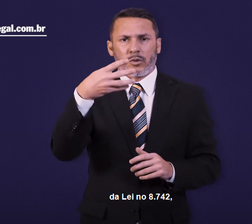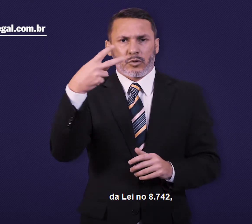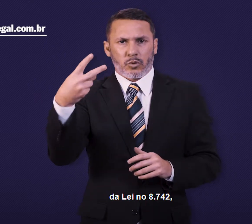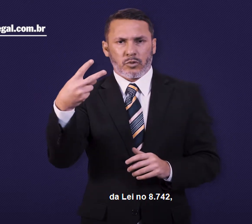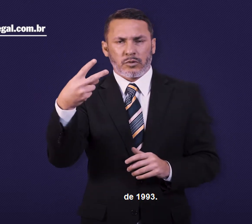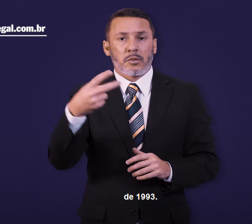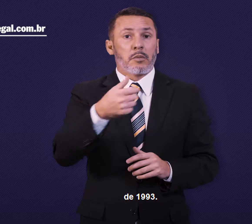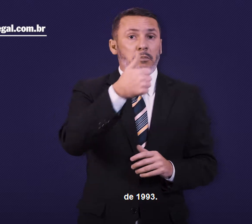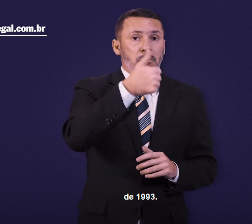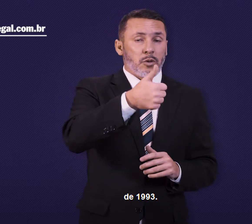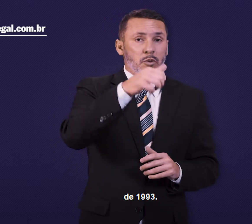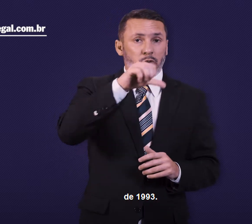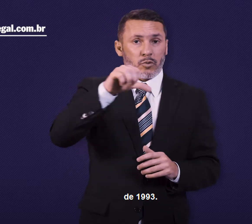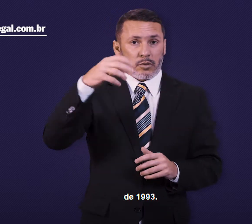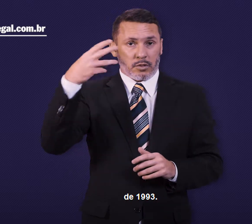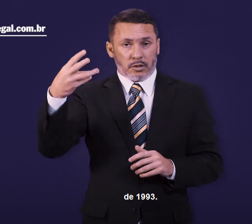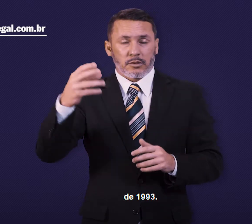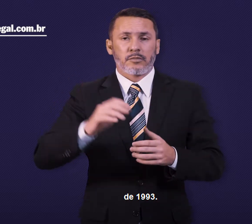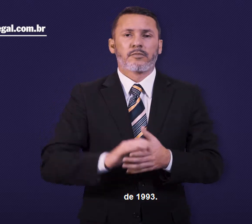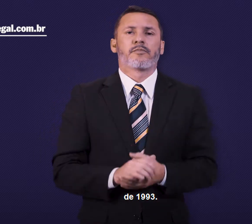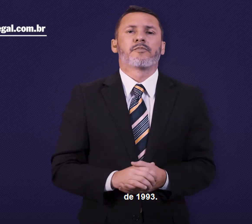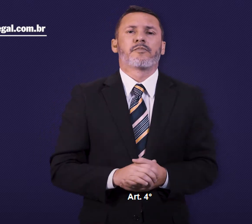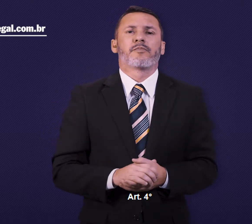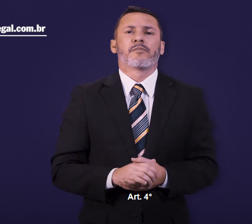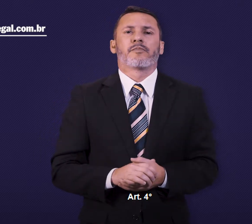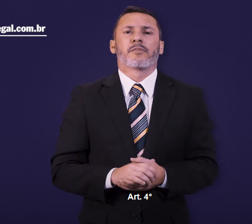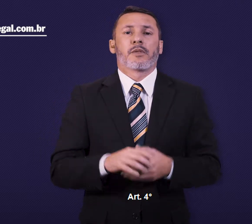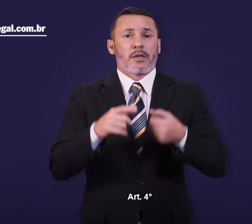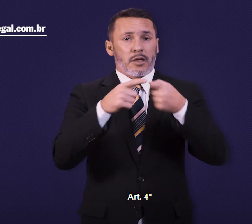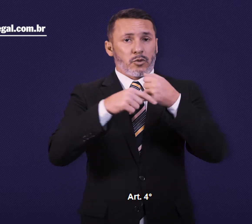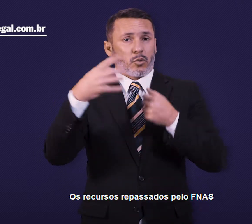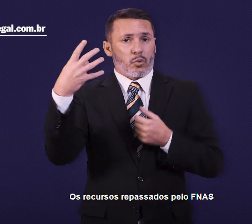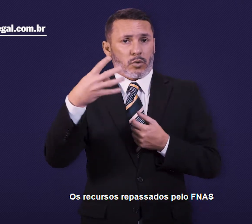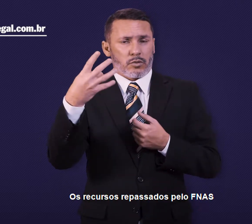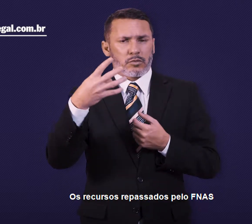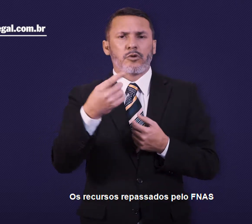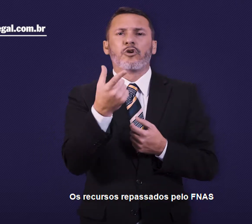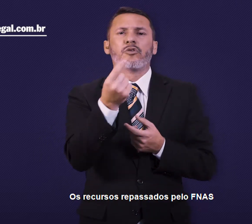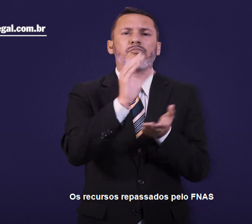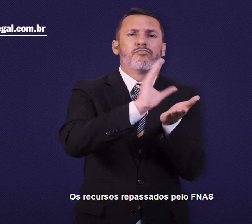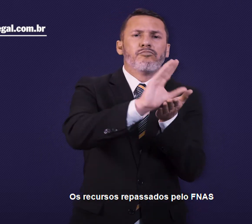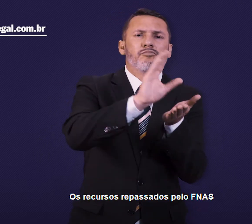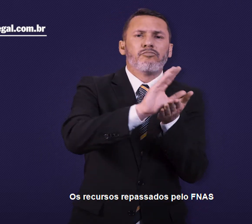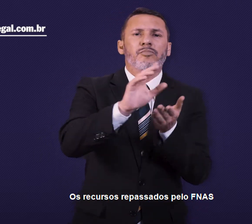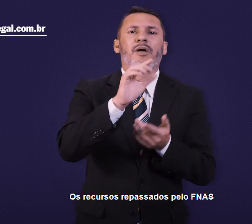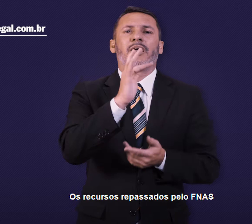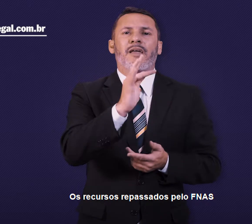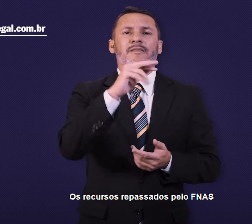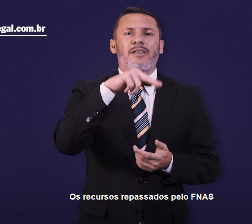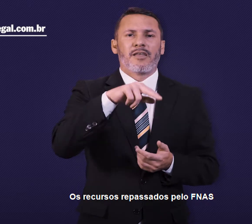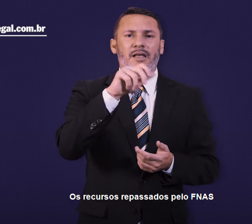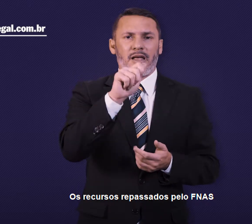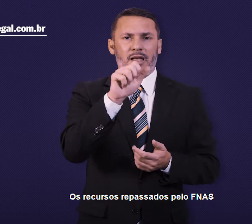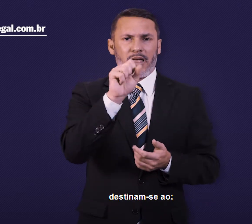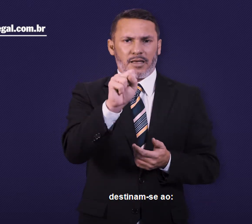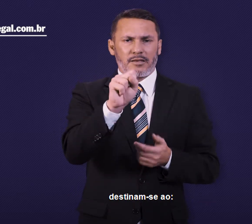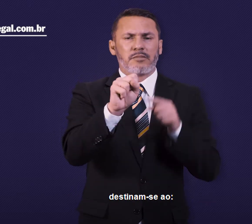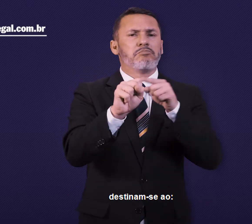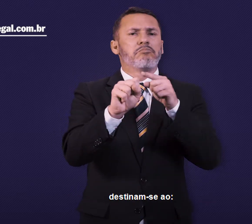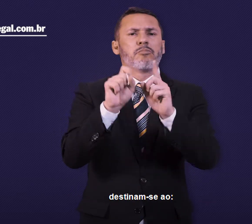8.742, de 1993. Artigo 4º. Os recursos repassados pelo FNAS destinam-se